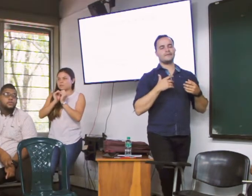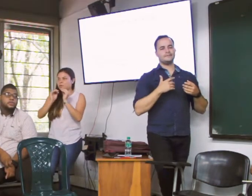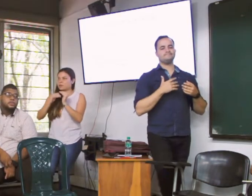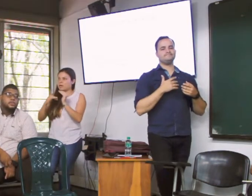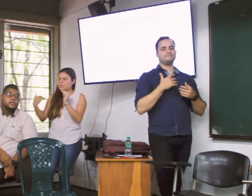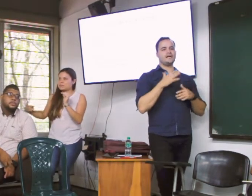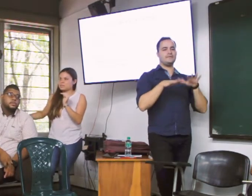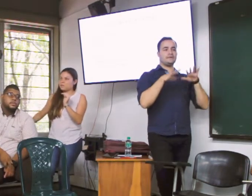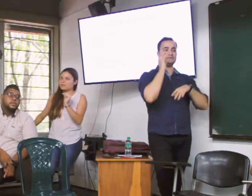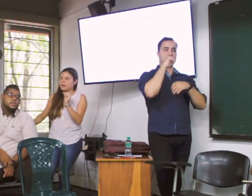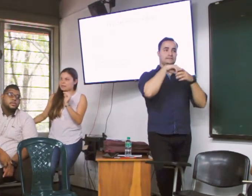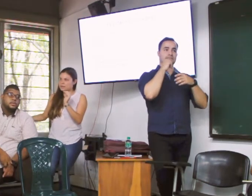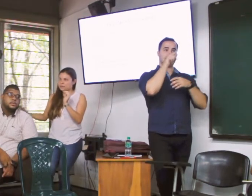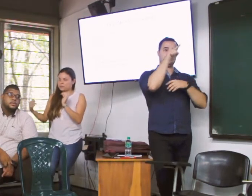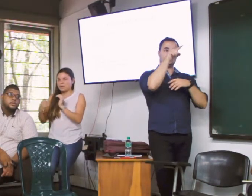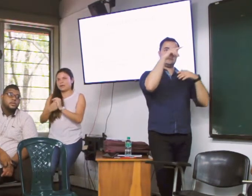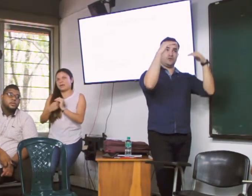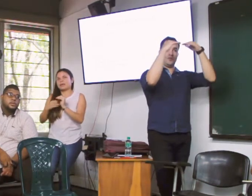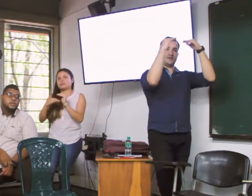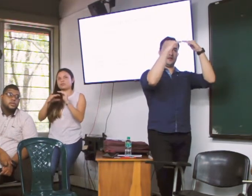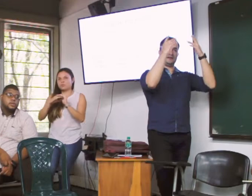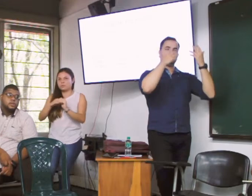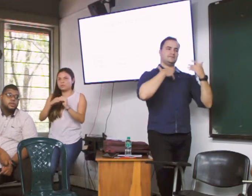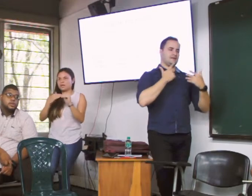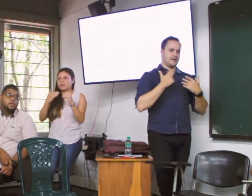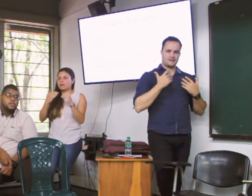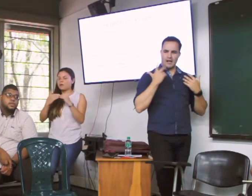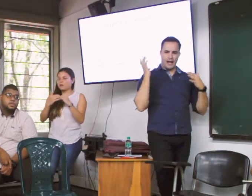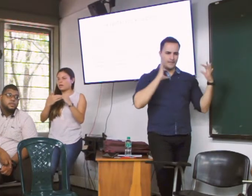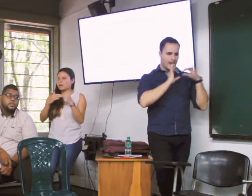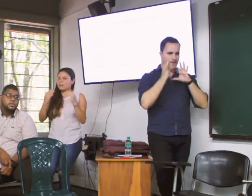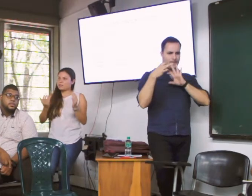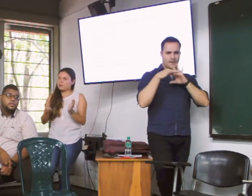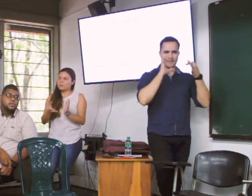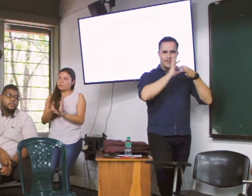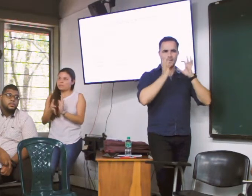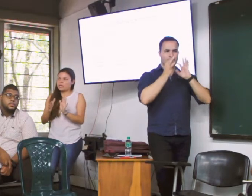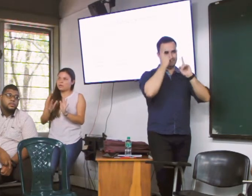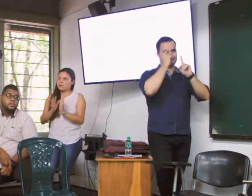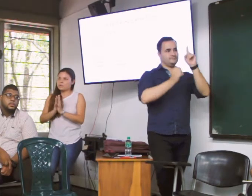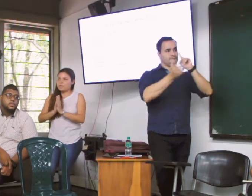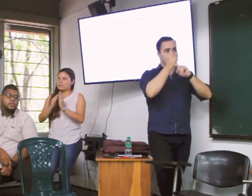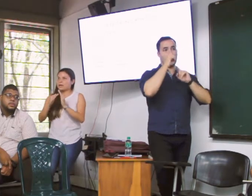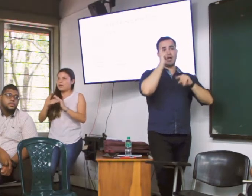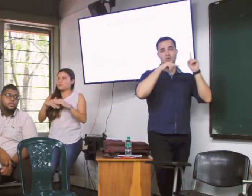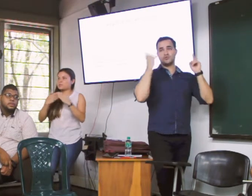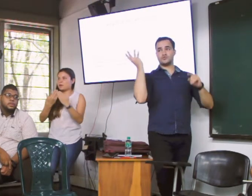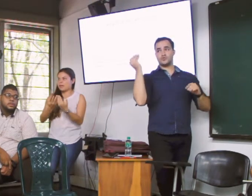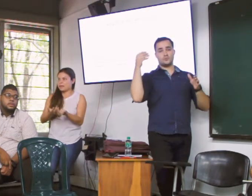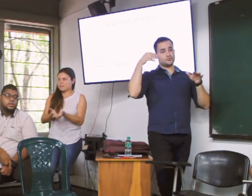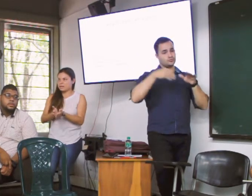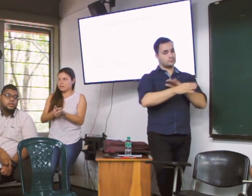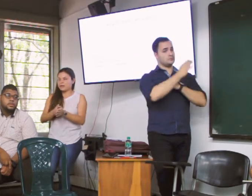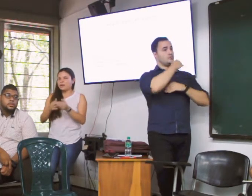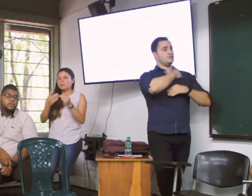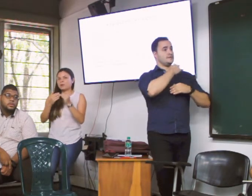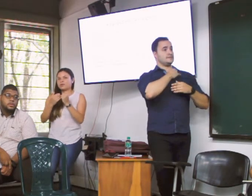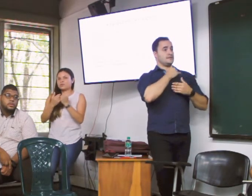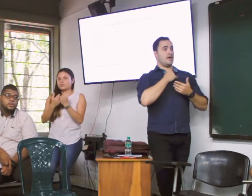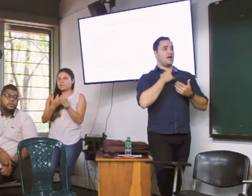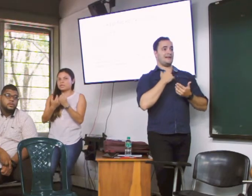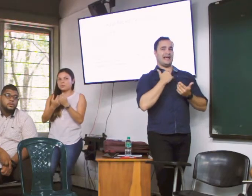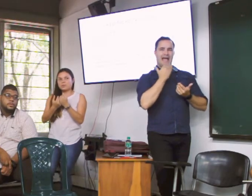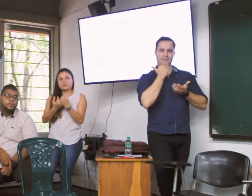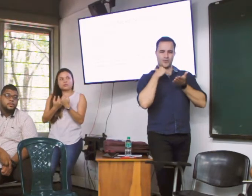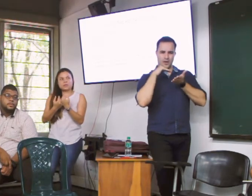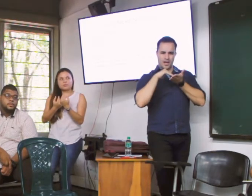a disminuir esas desigualdades, ¿cierto? Y a que los grupos que originalmente no pueden llegar a la universidad tengan la posibilidad de llegar. Pero